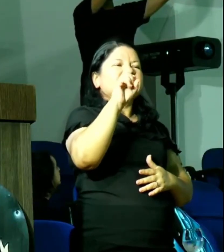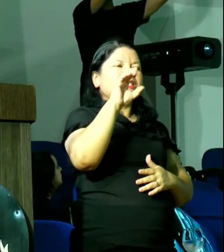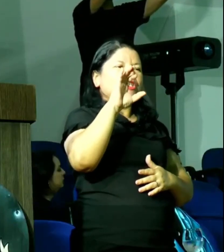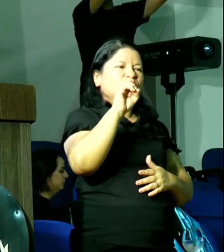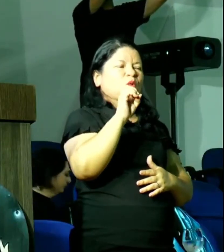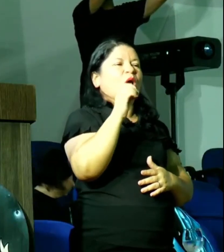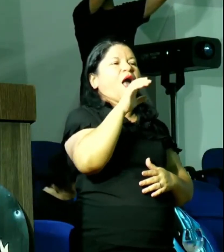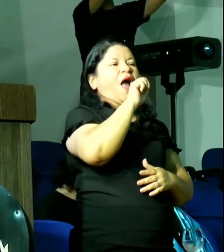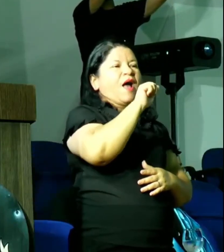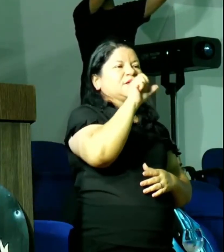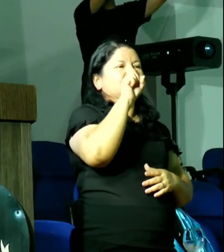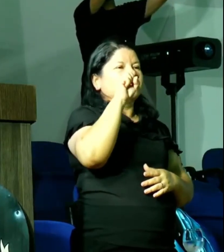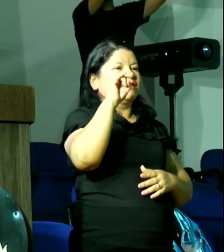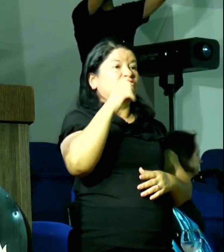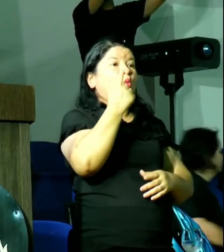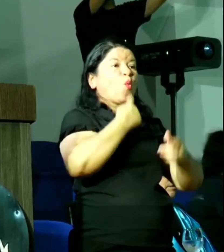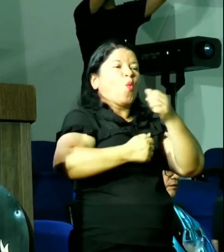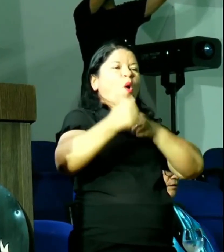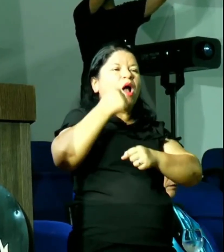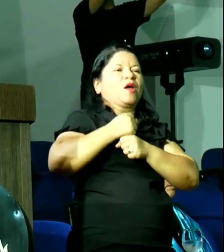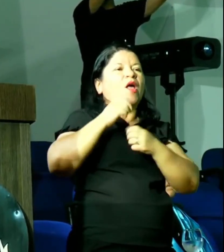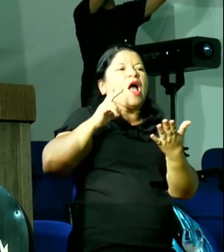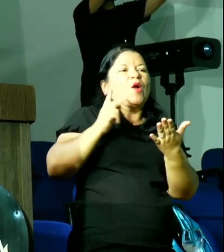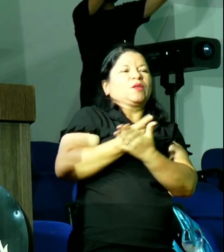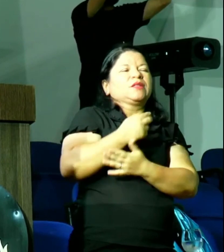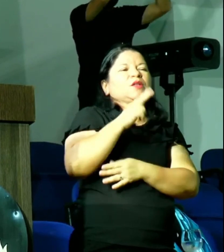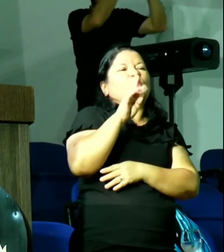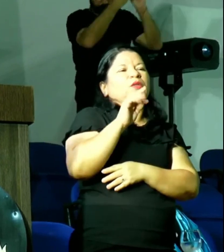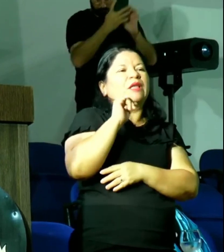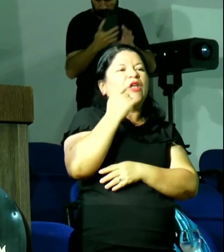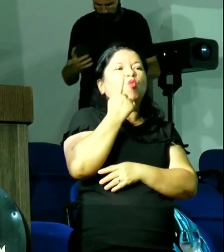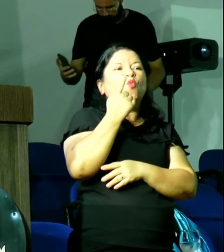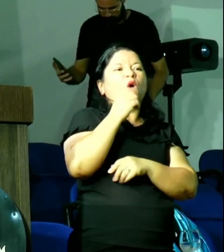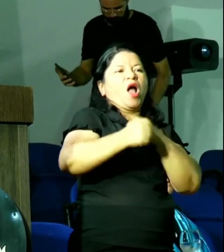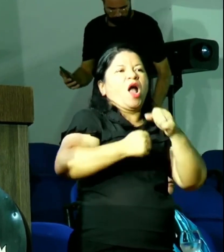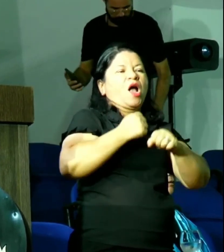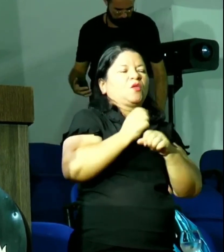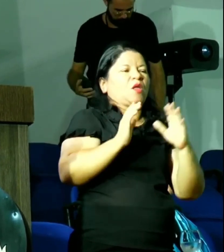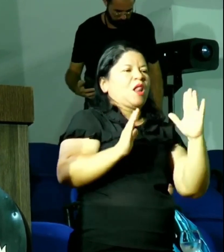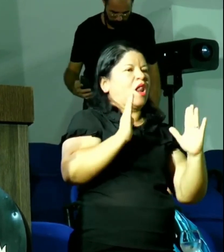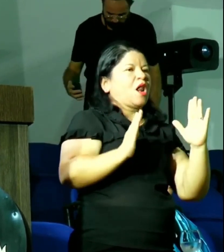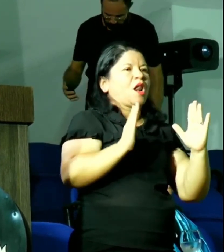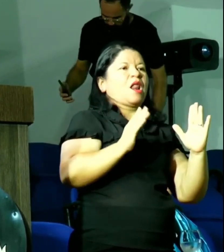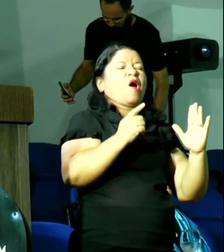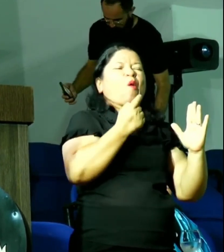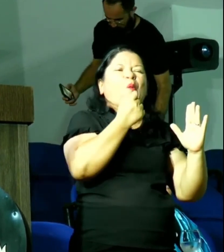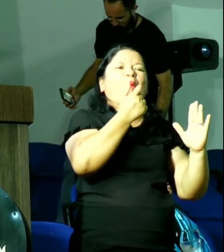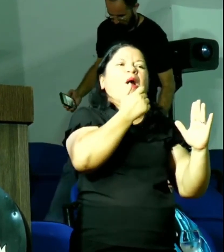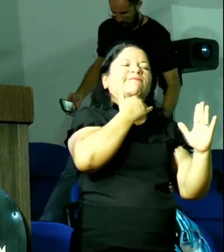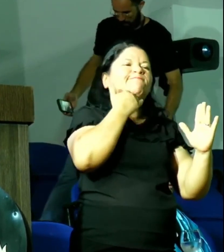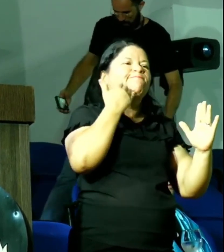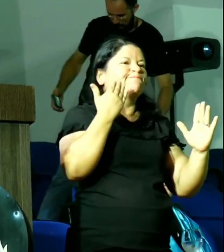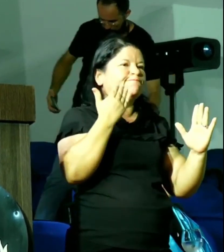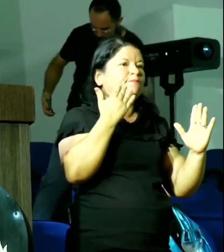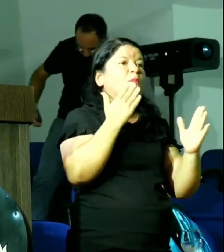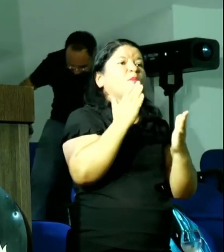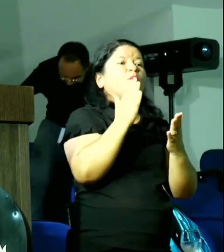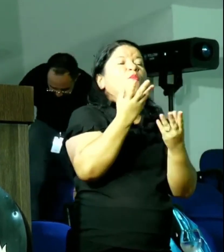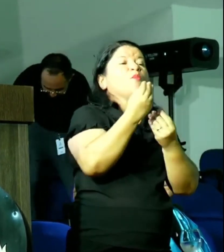completou um ano que recebi alta de um longo período de UTI, onde quase fiz minha passagem. Muitos